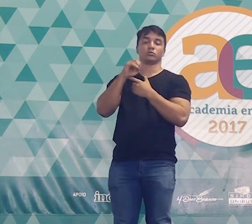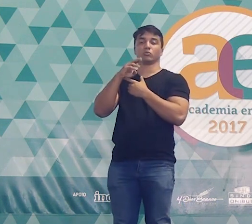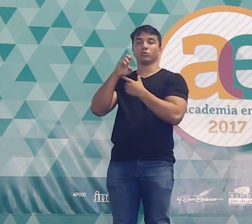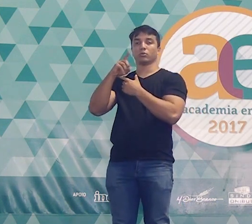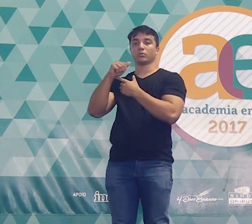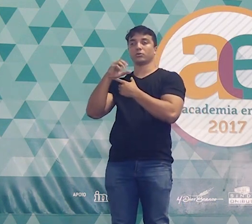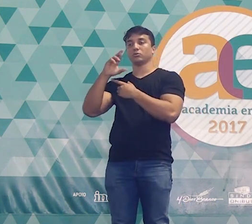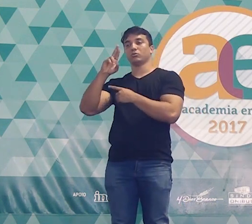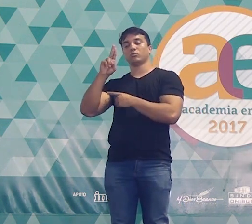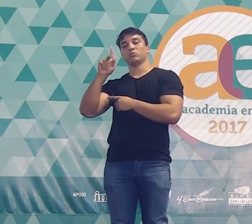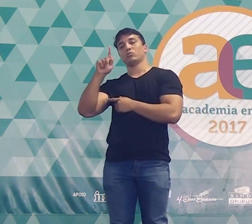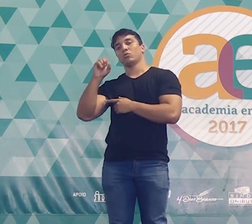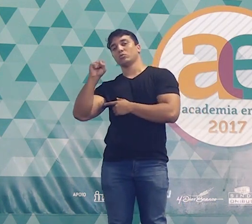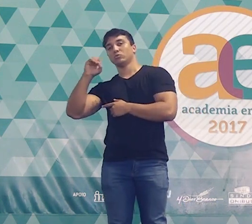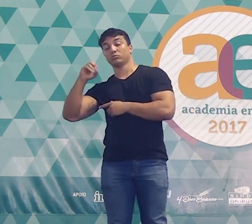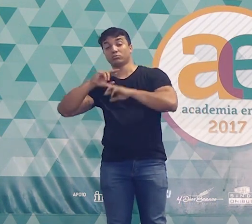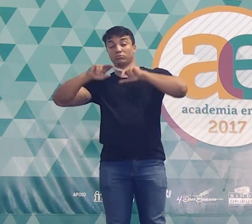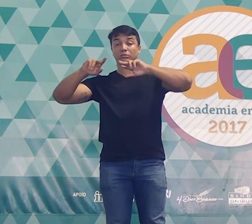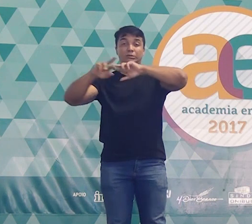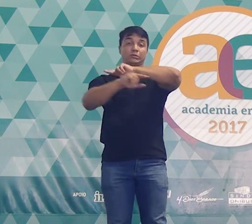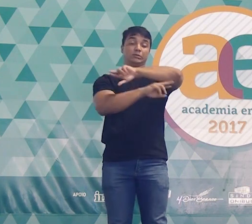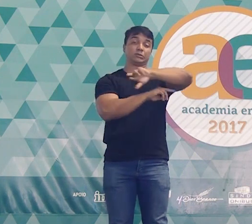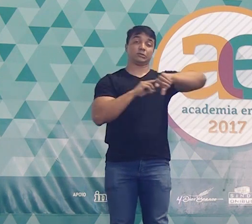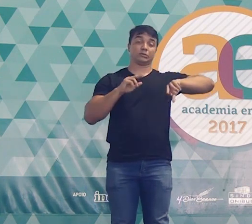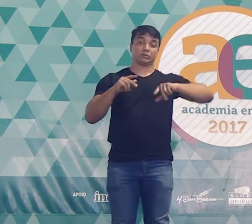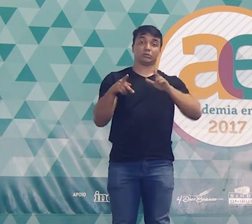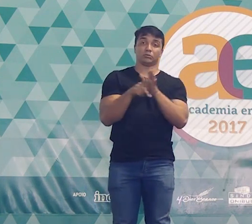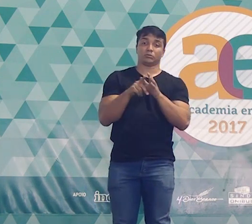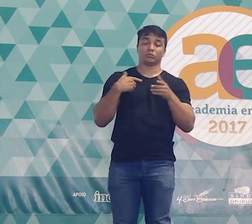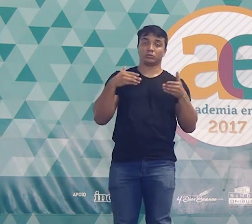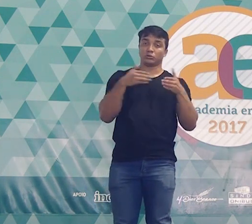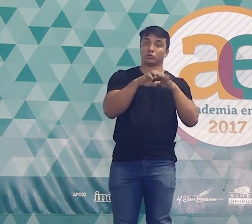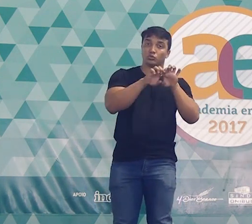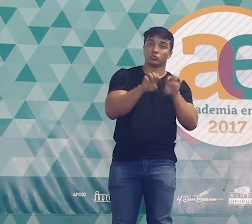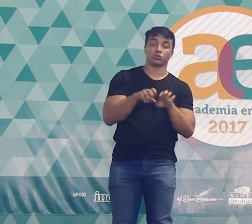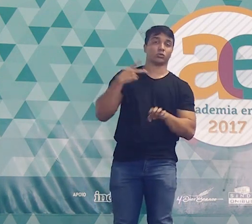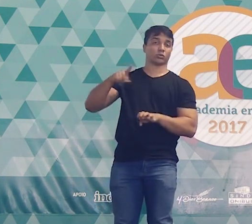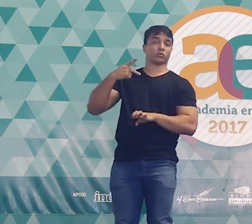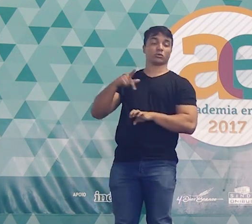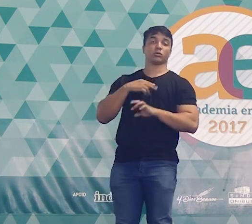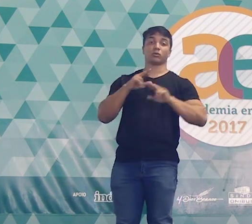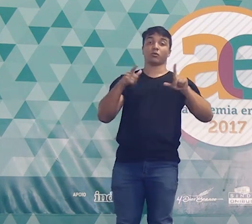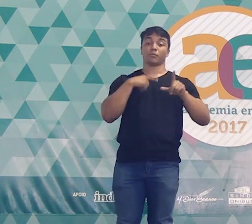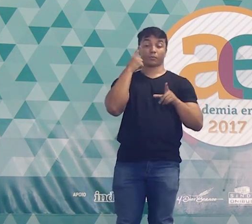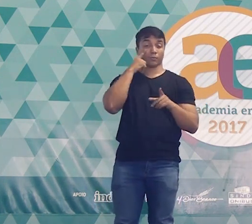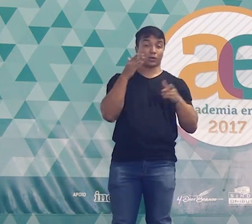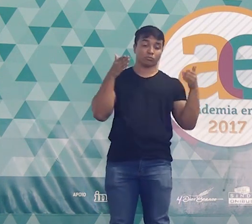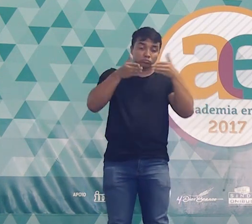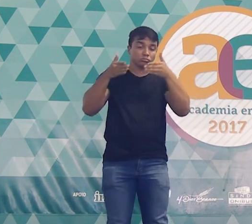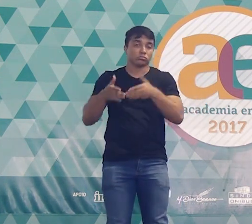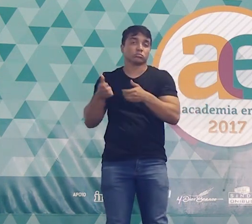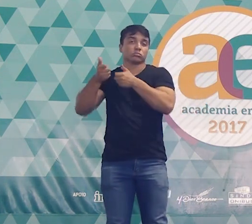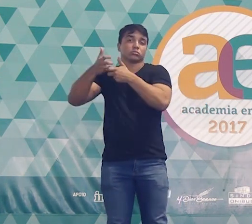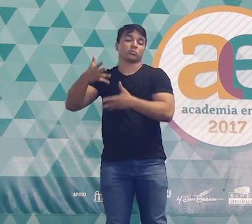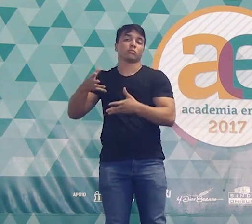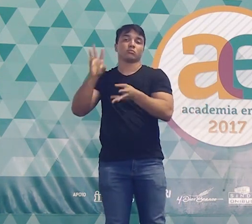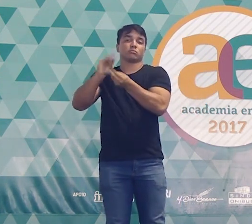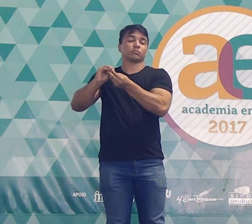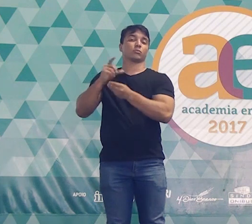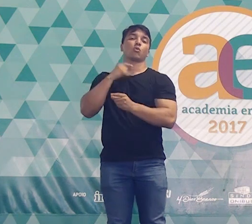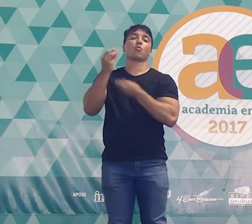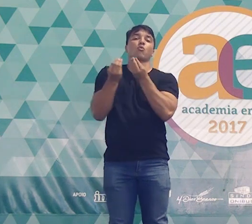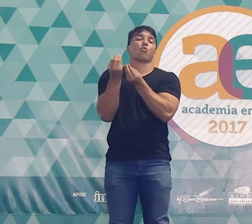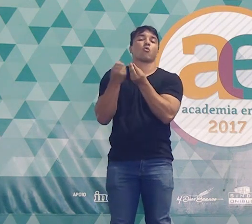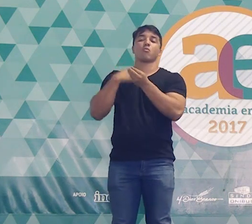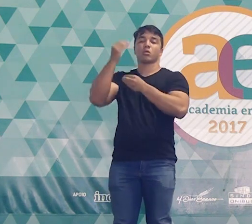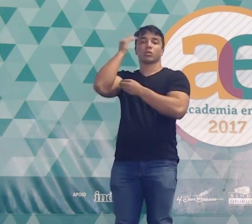seja, uma infinidade de estruturas, tá? Então a gente vai falar um pouquinho de cada estrutura agora, para a gente entender,